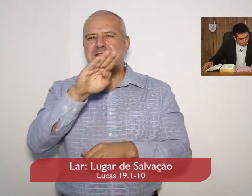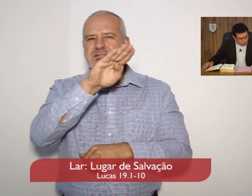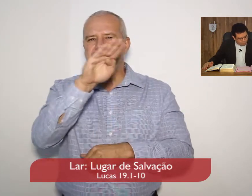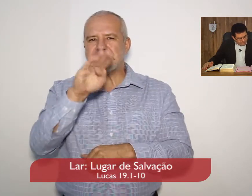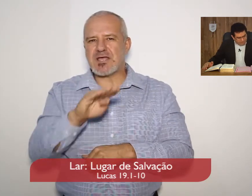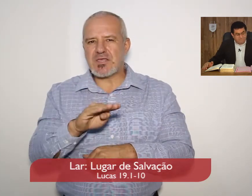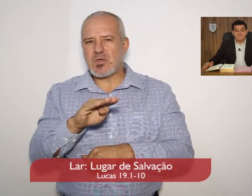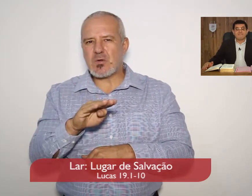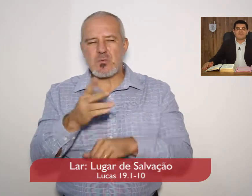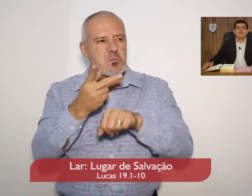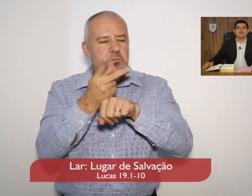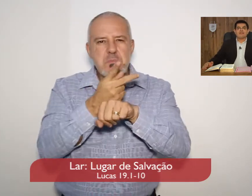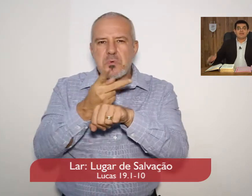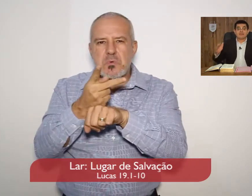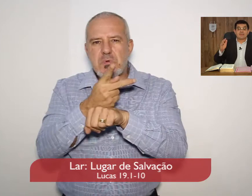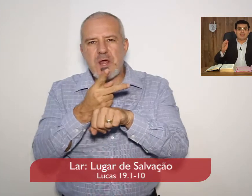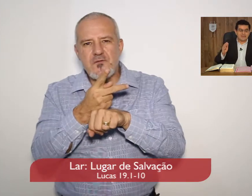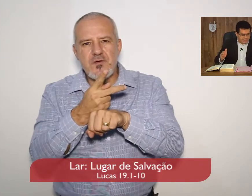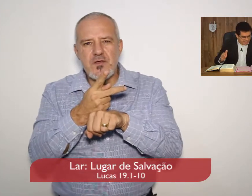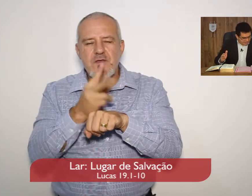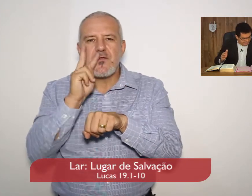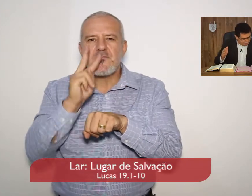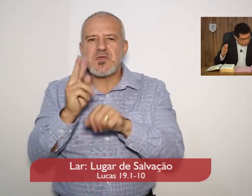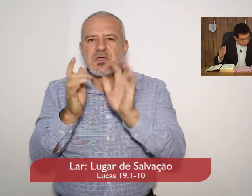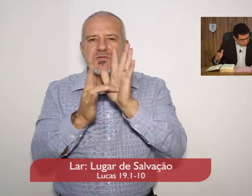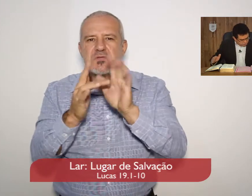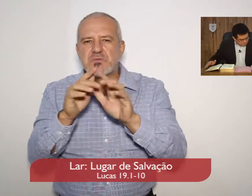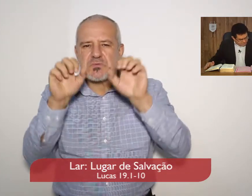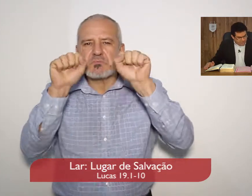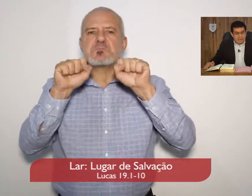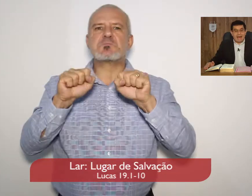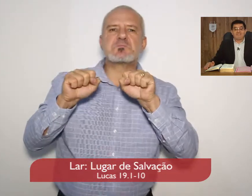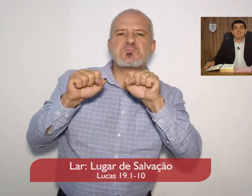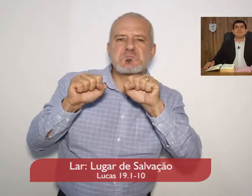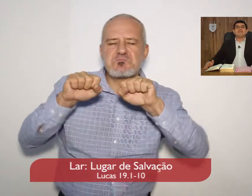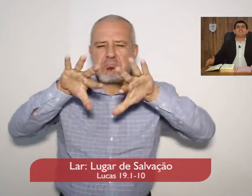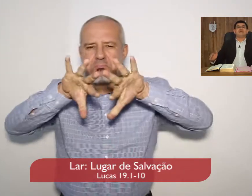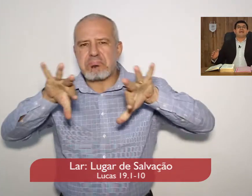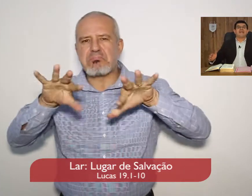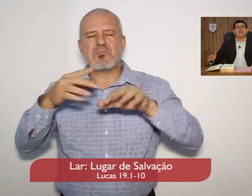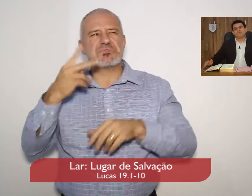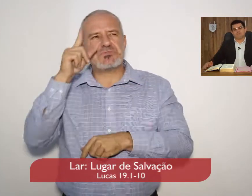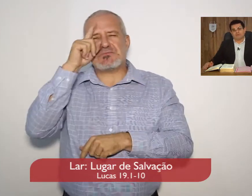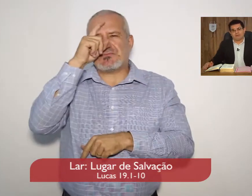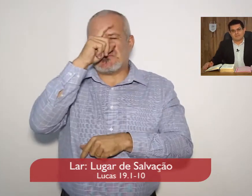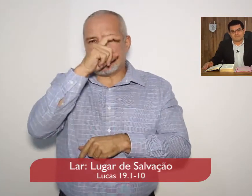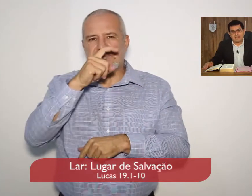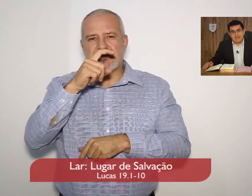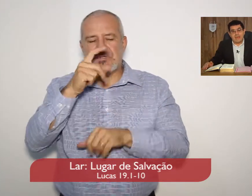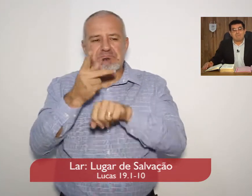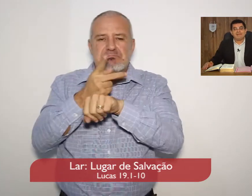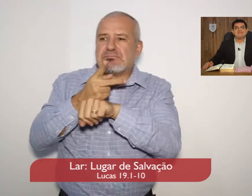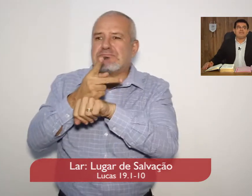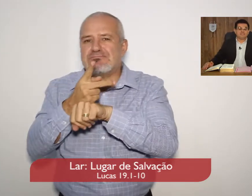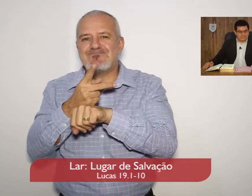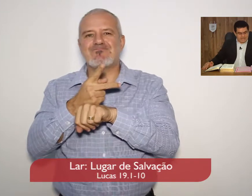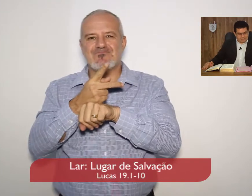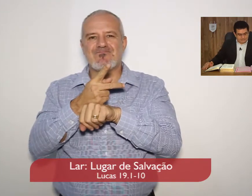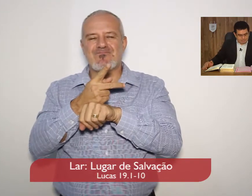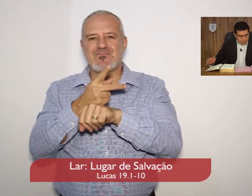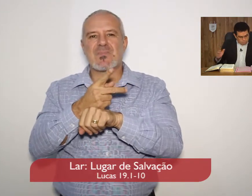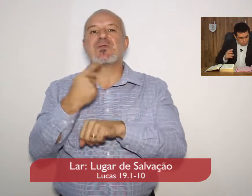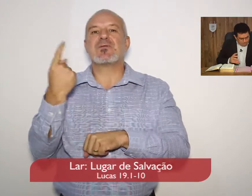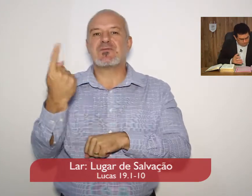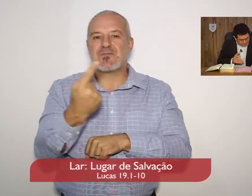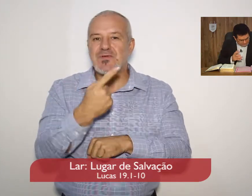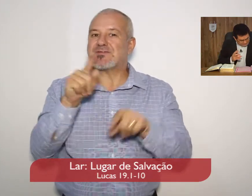Zaqueu procurava ver quem era Jesus. A vida de cada um de nós é